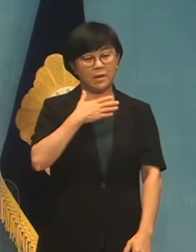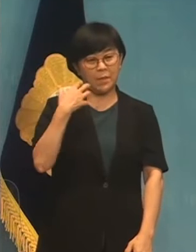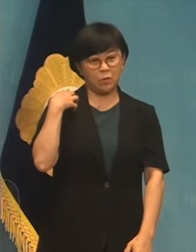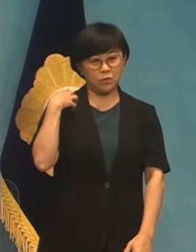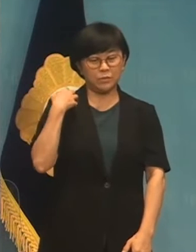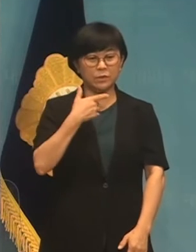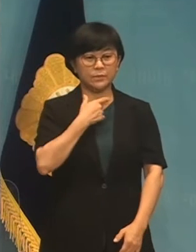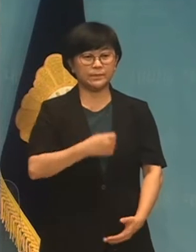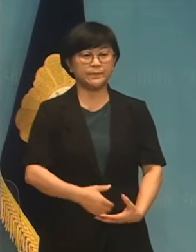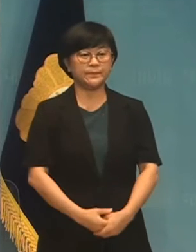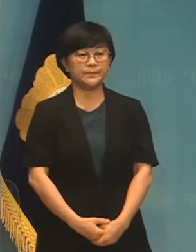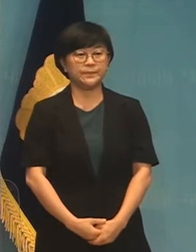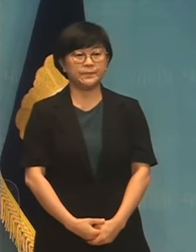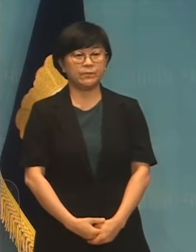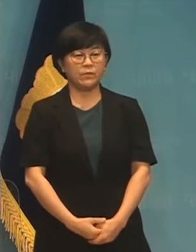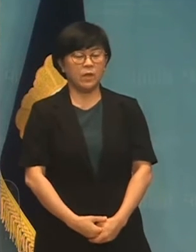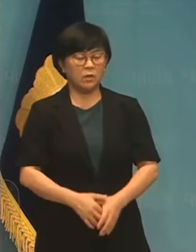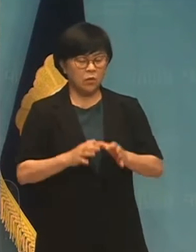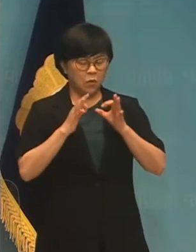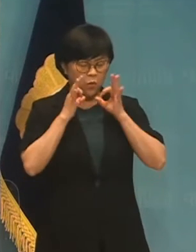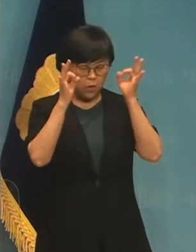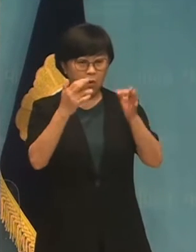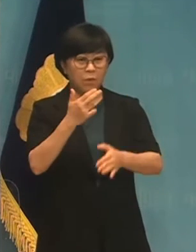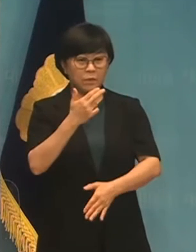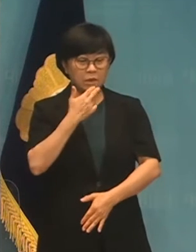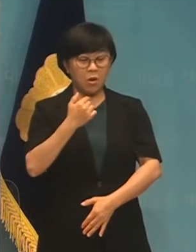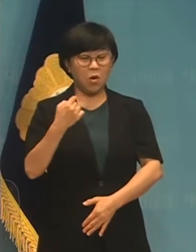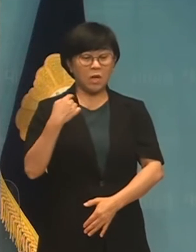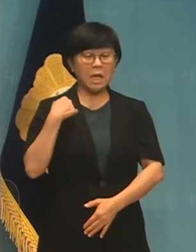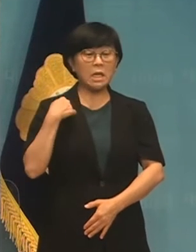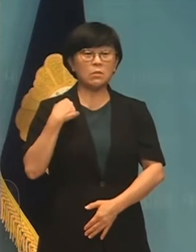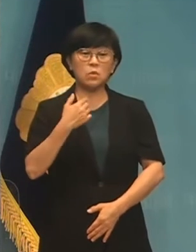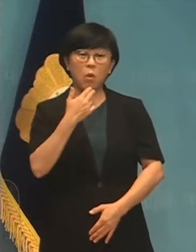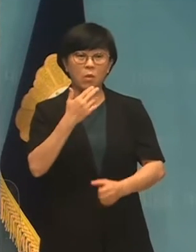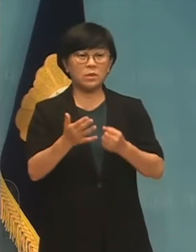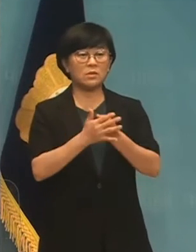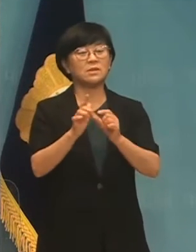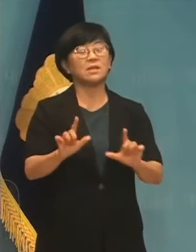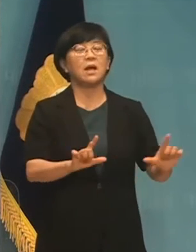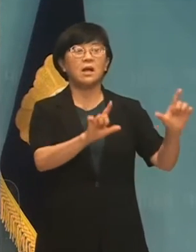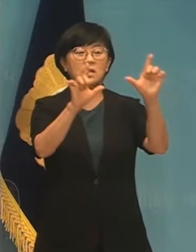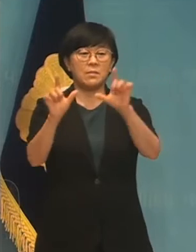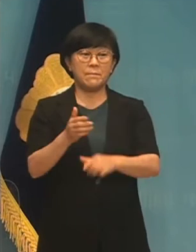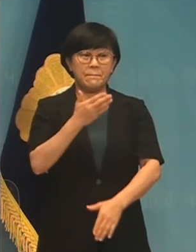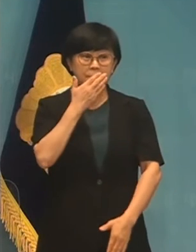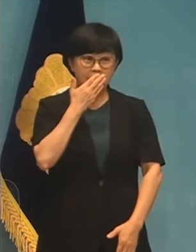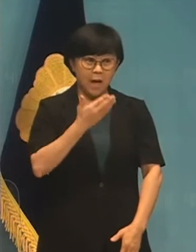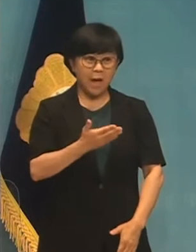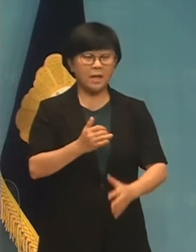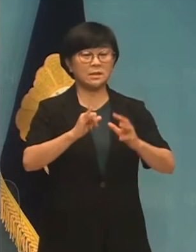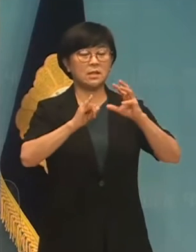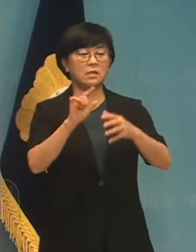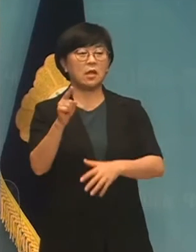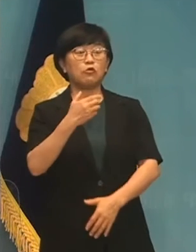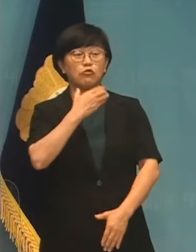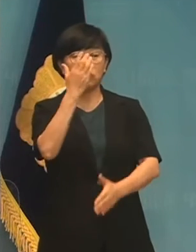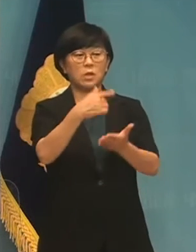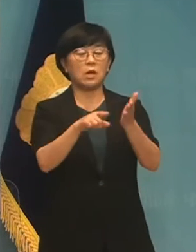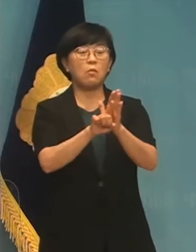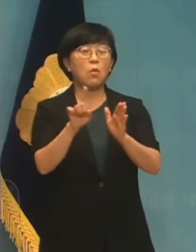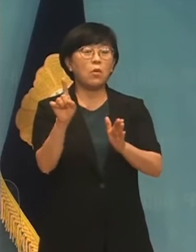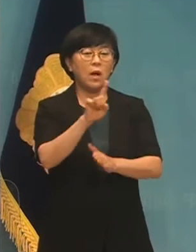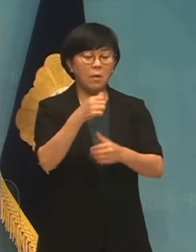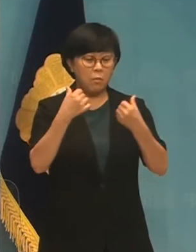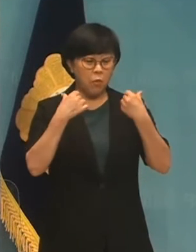합니다. 안간힘을 쓰지 않고도 어깨에 힘 좀 빼도 살아갈 만한 세상, 내 꿈을 위해 무언가를